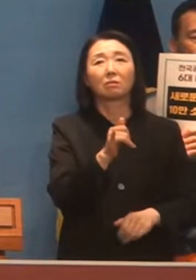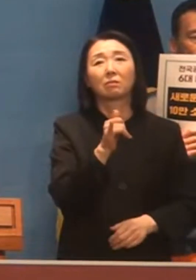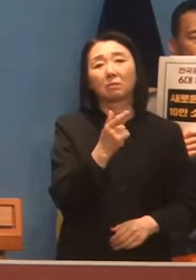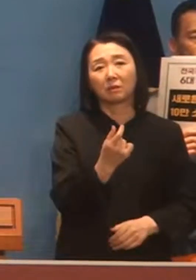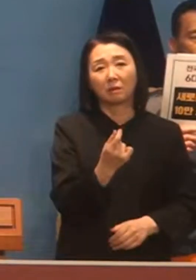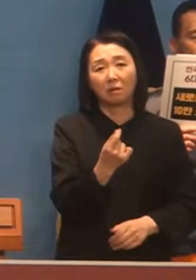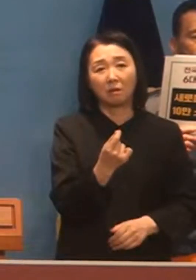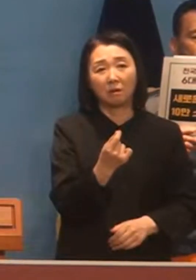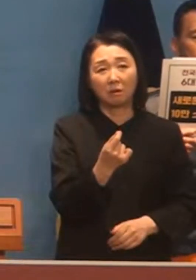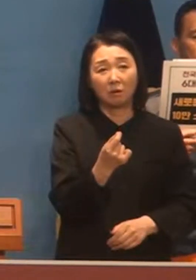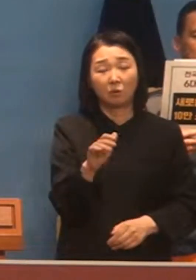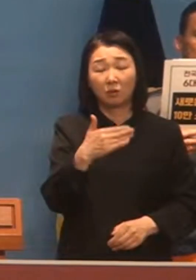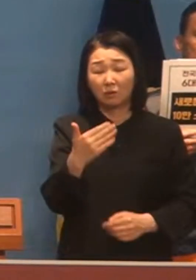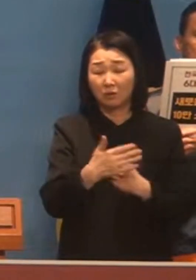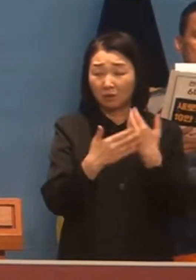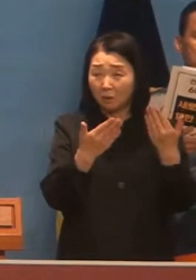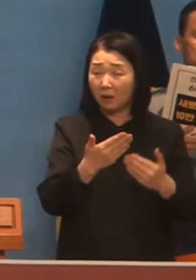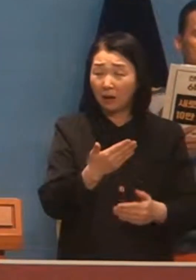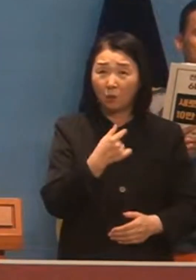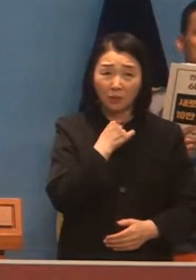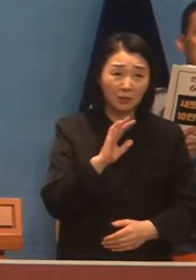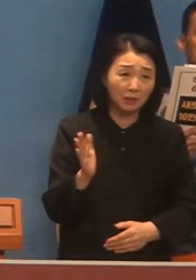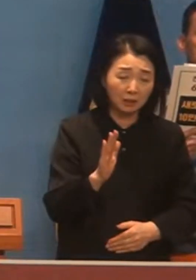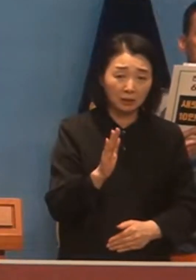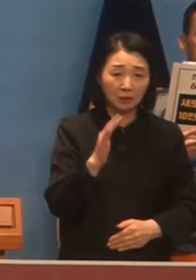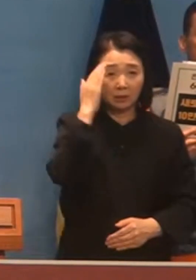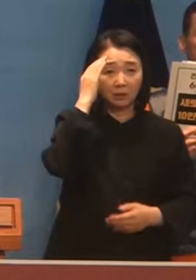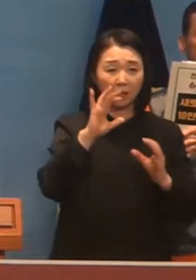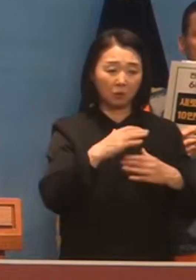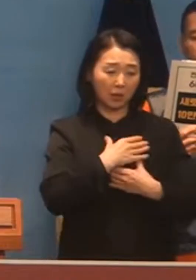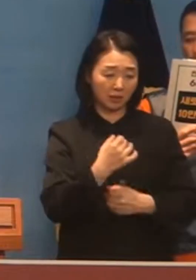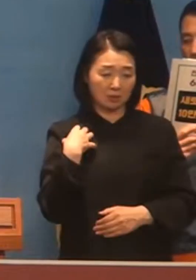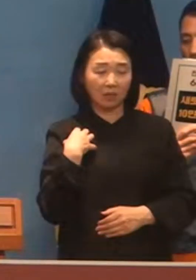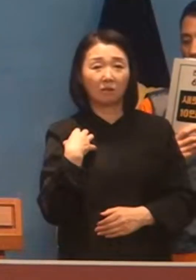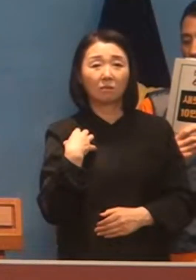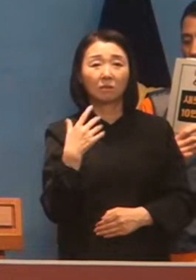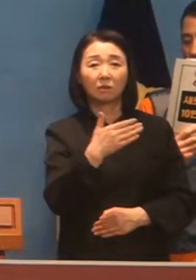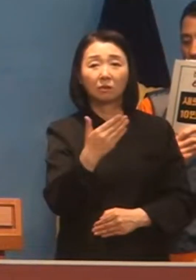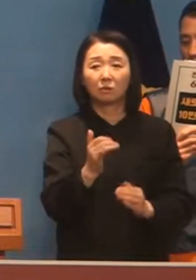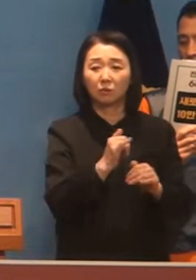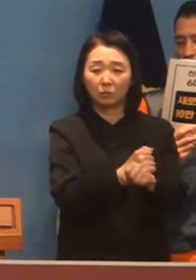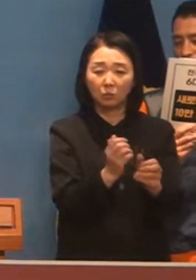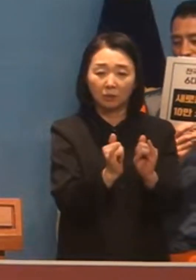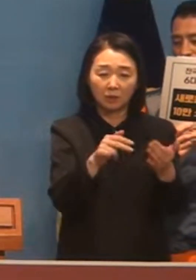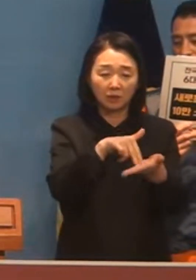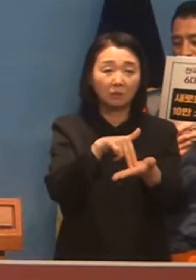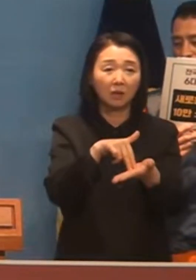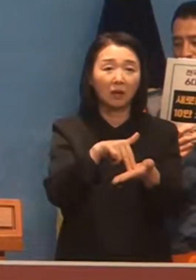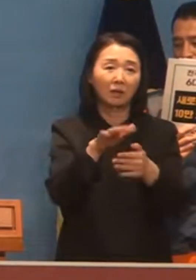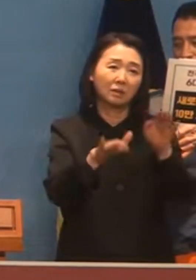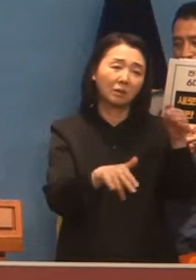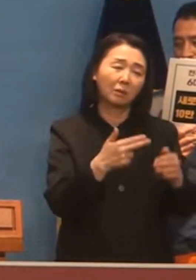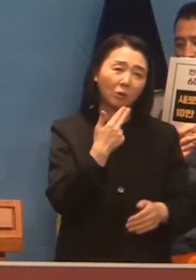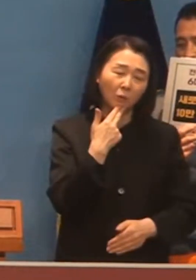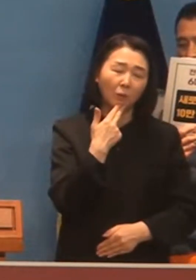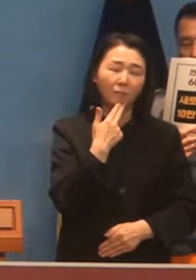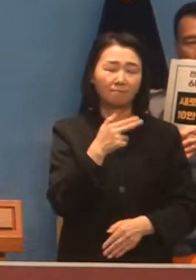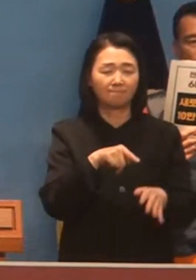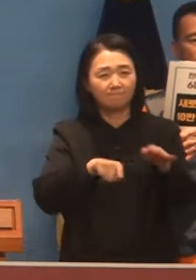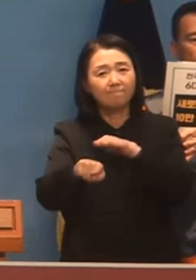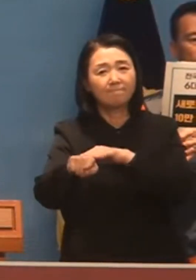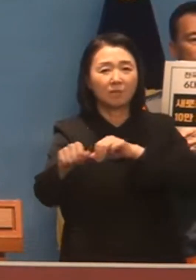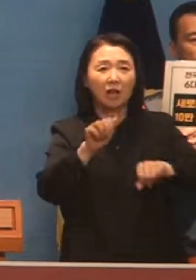소방공무원들은 특혜를 바라지 않습니다. 대한민국의 안전을 책임지는 소방공무원 노동자로서 차별받지 않고 출동할